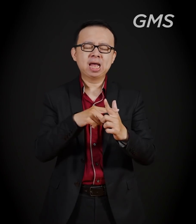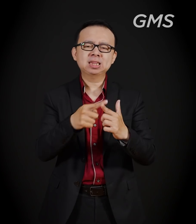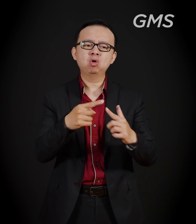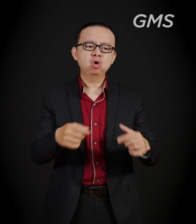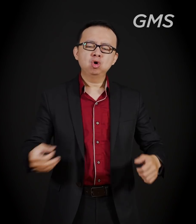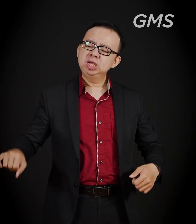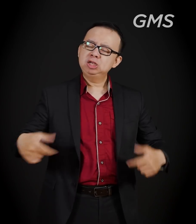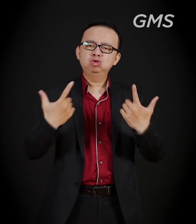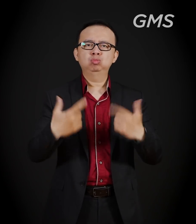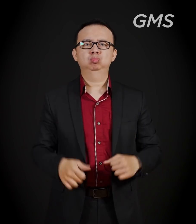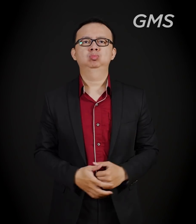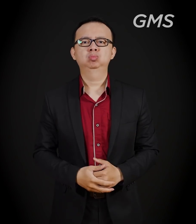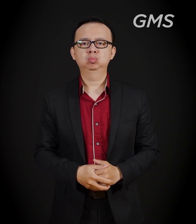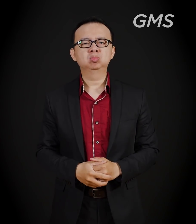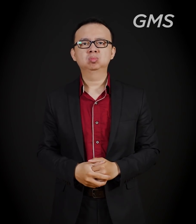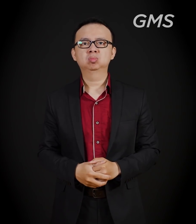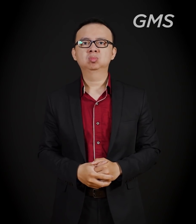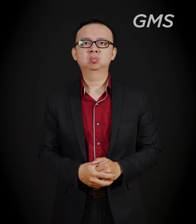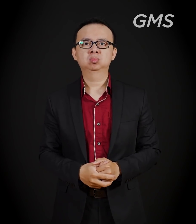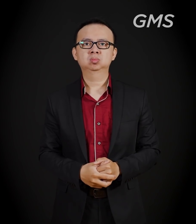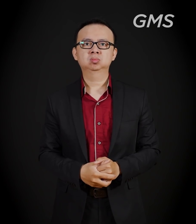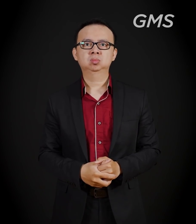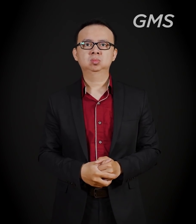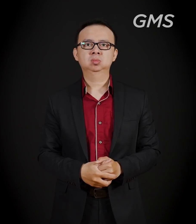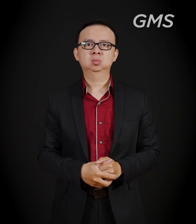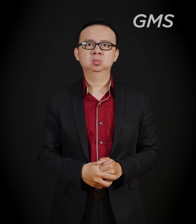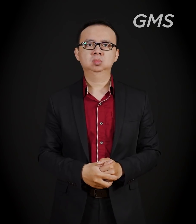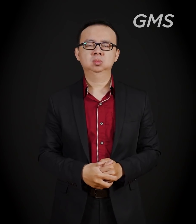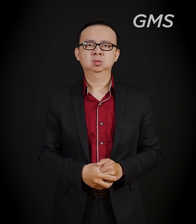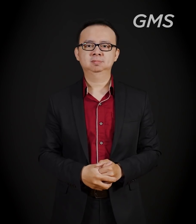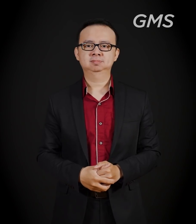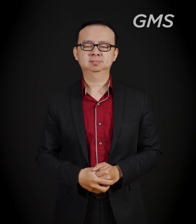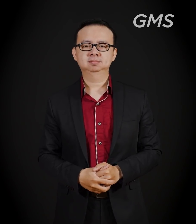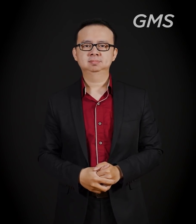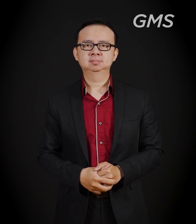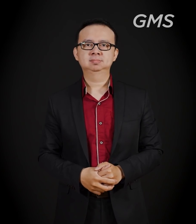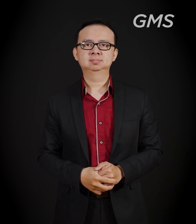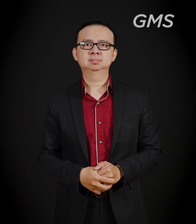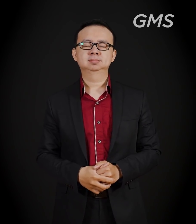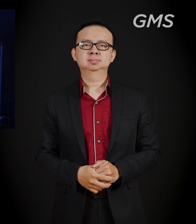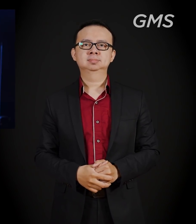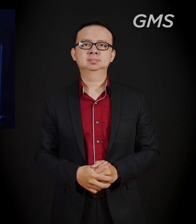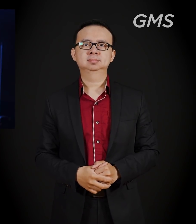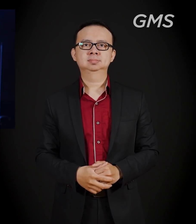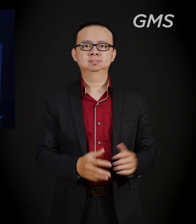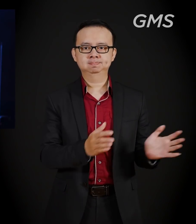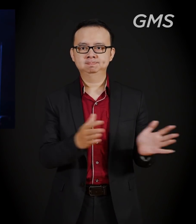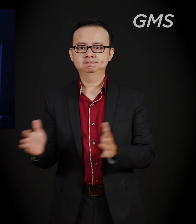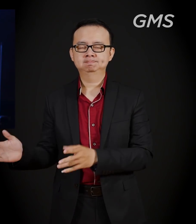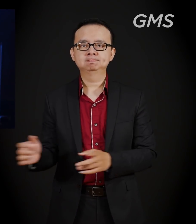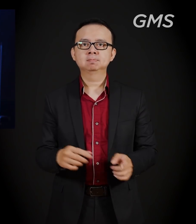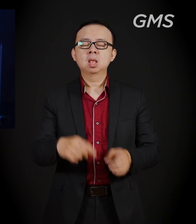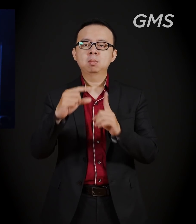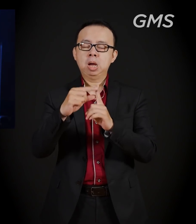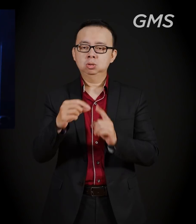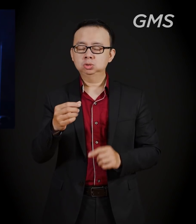demi pernyataannya dan demi kerajaannya. Kalau kita anak muda zaman sekarang suka bilang, demi apa? Nah, Paulus bilang